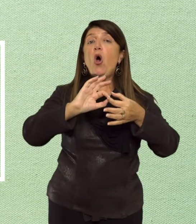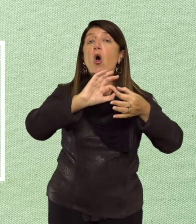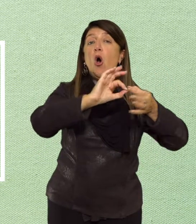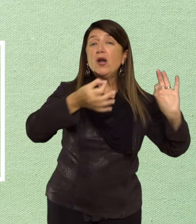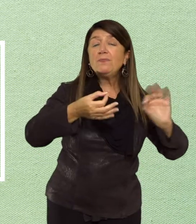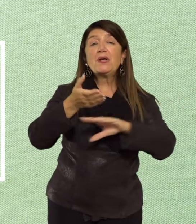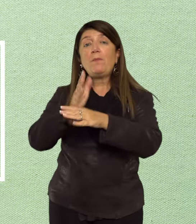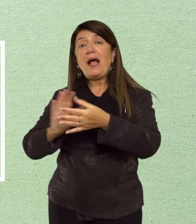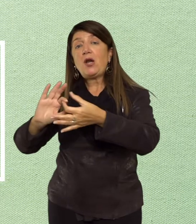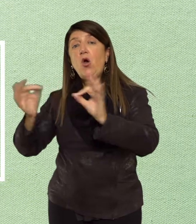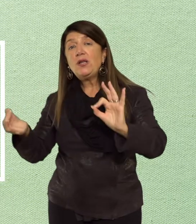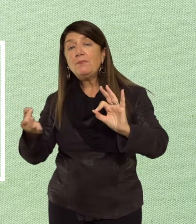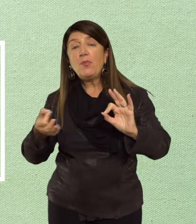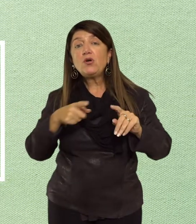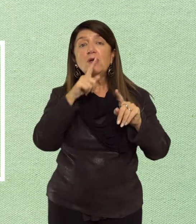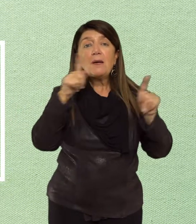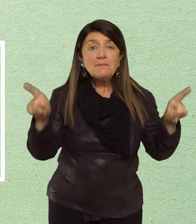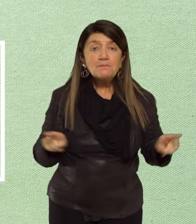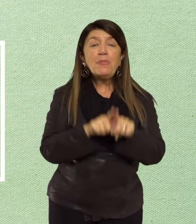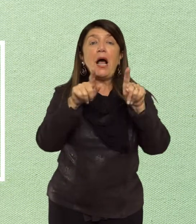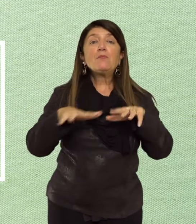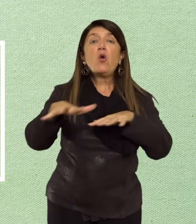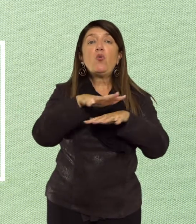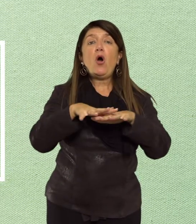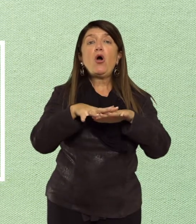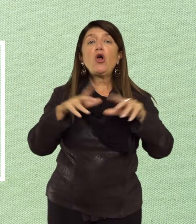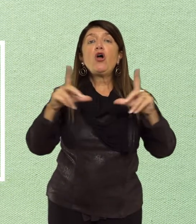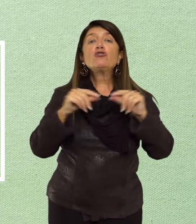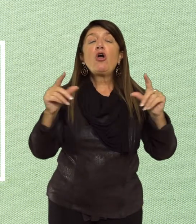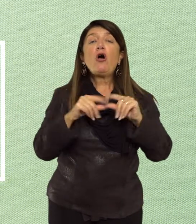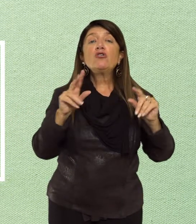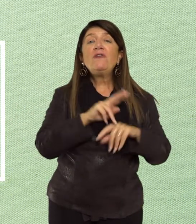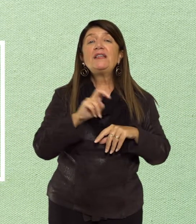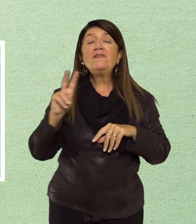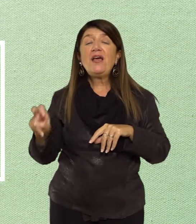paralimpico gareggiano nello stesso luogo. Cioè, Tokyo 2020 erano solo Olimpiadi che